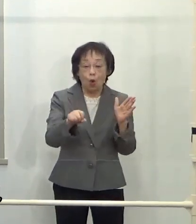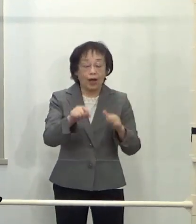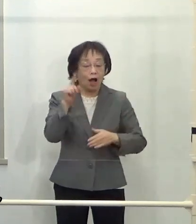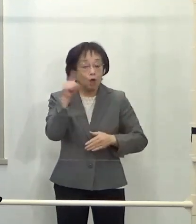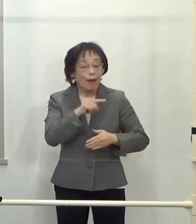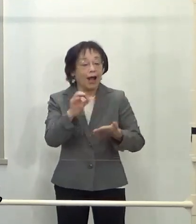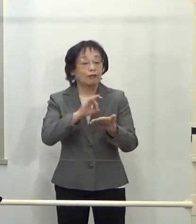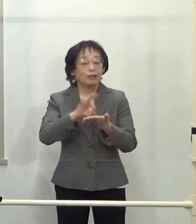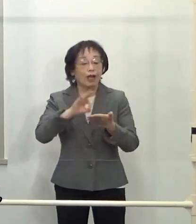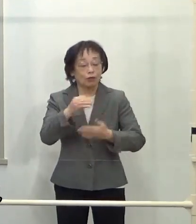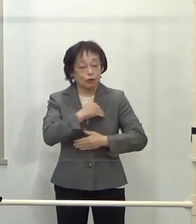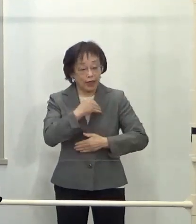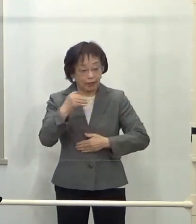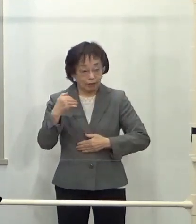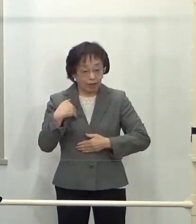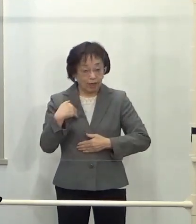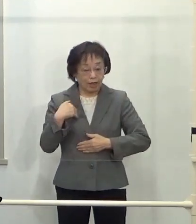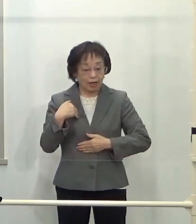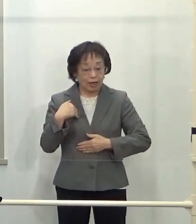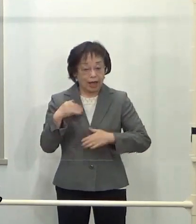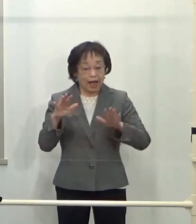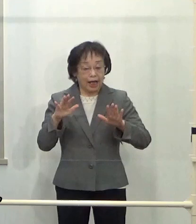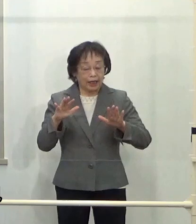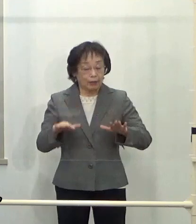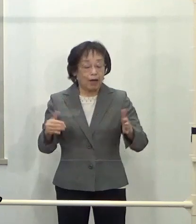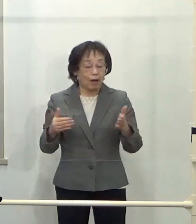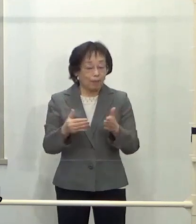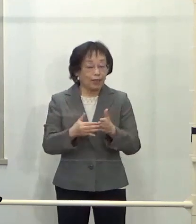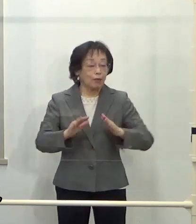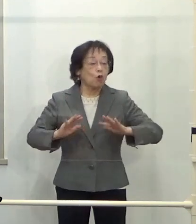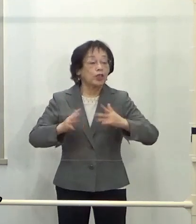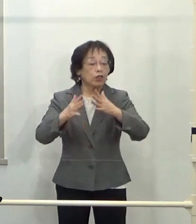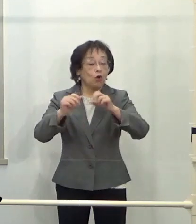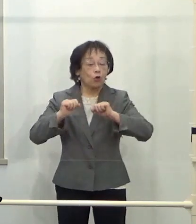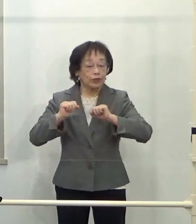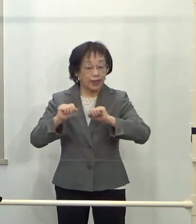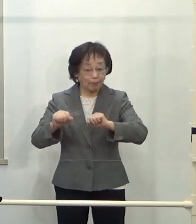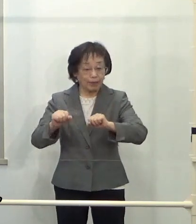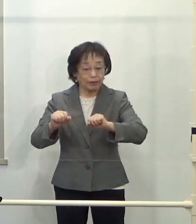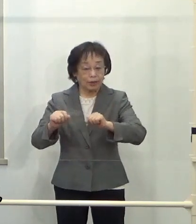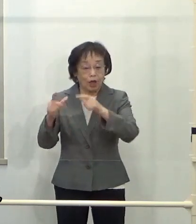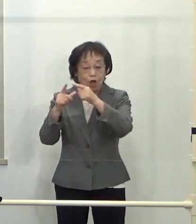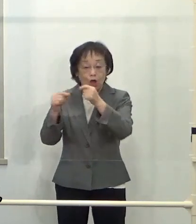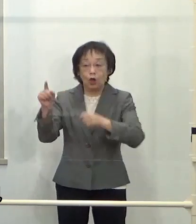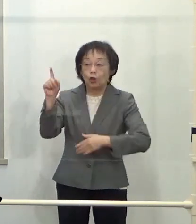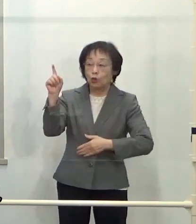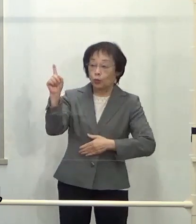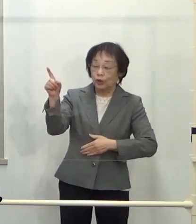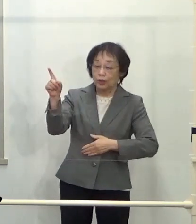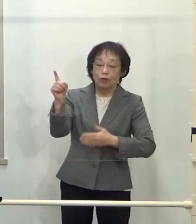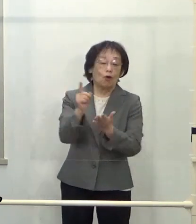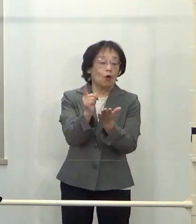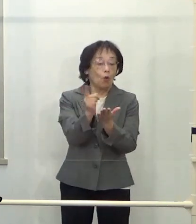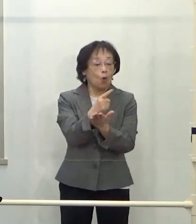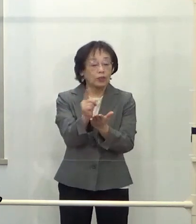ということについて議論は今まで鋭意しているわけでございますが、国の方針もですね、